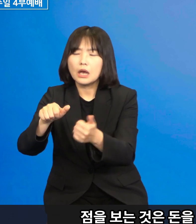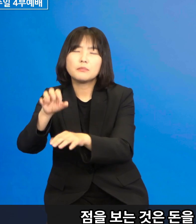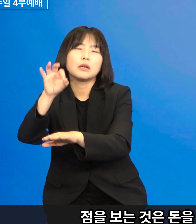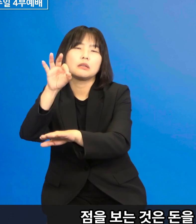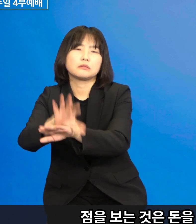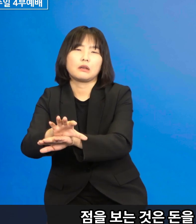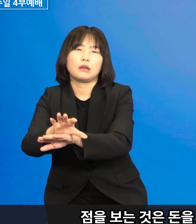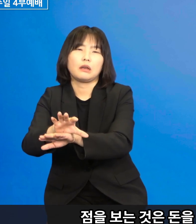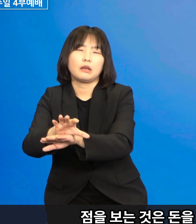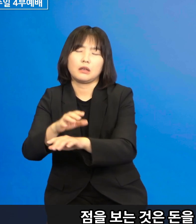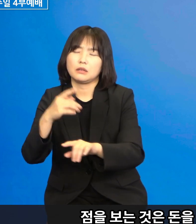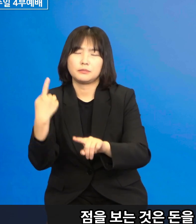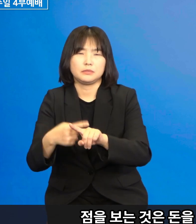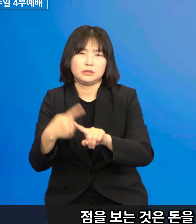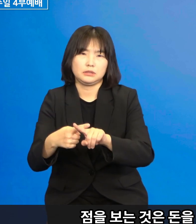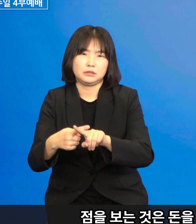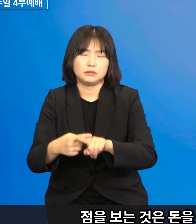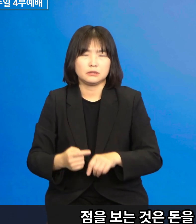길입니다.